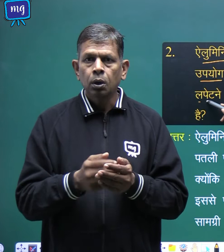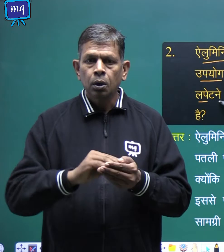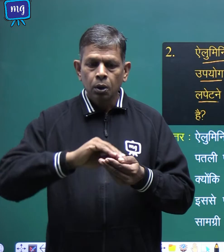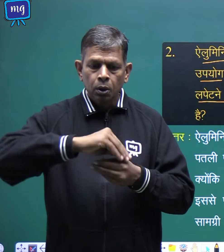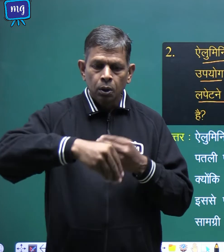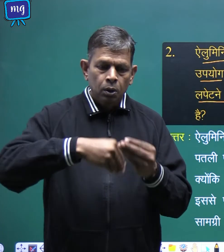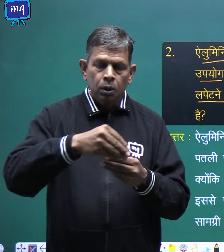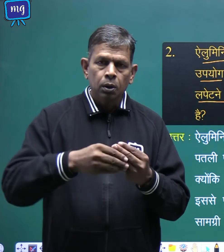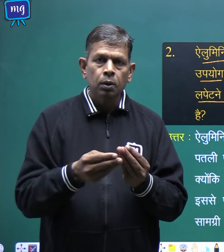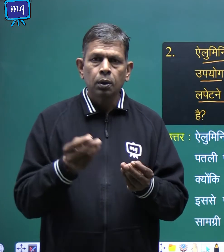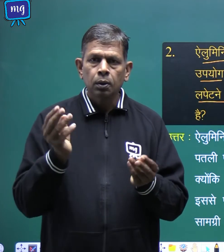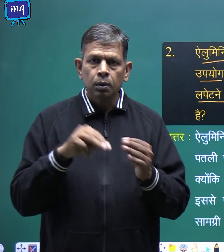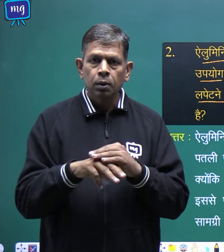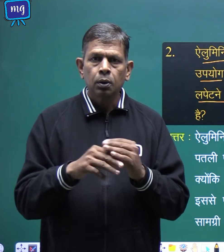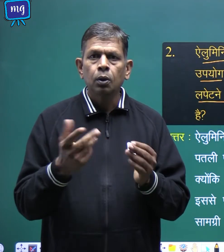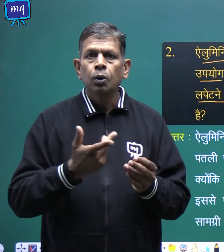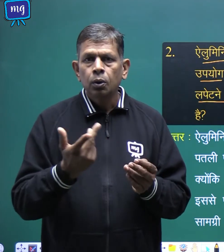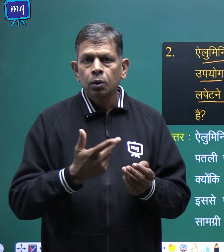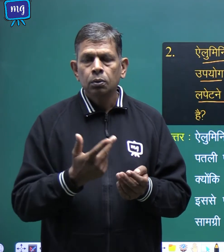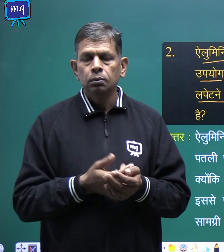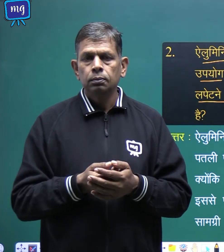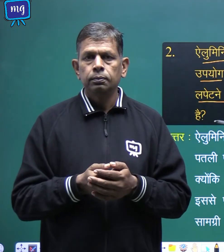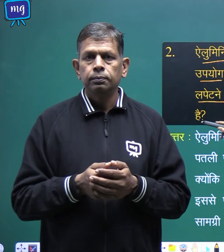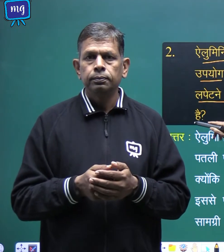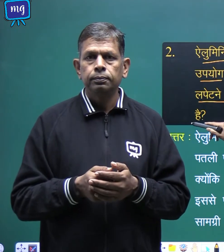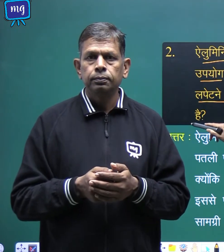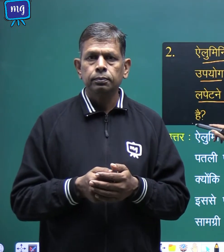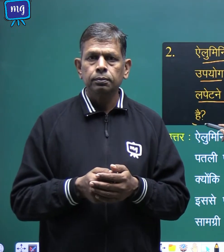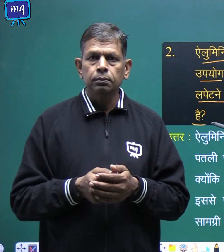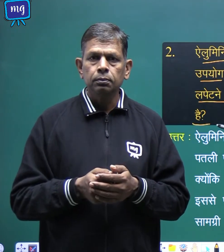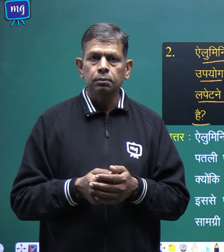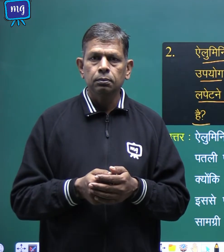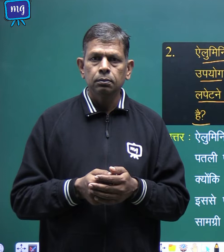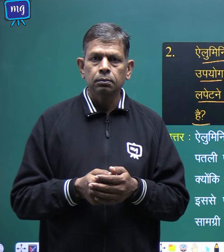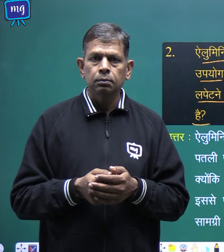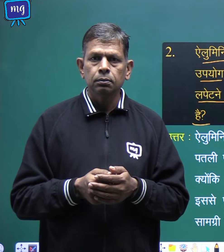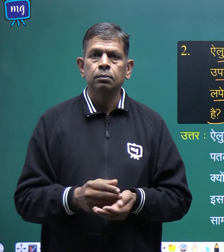लपेटने में क्यों किया जाता है?